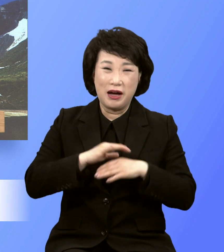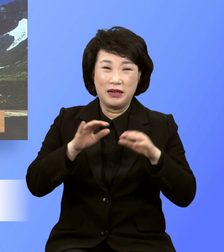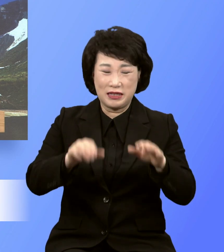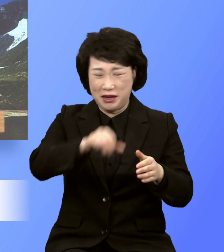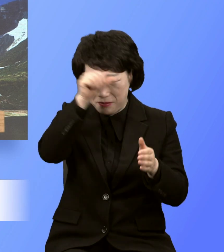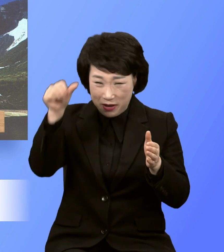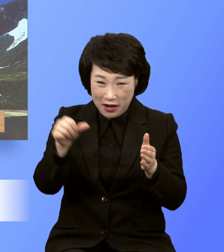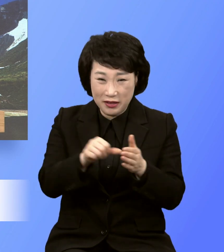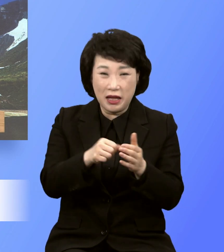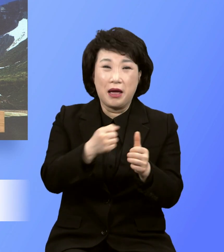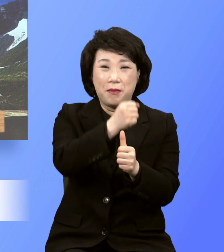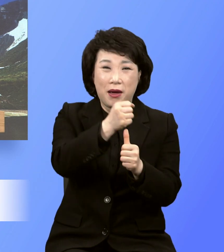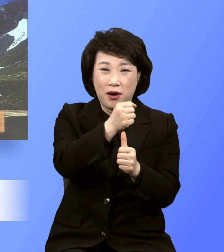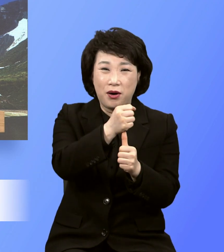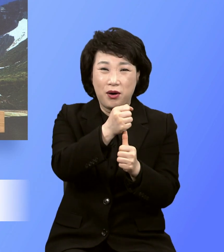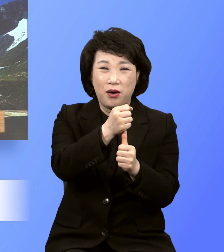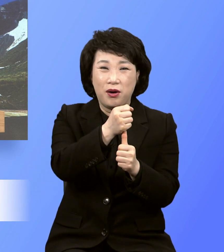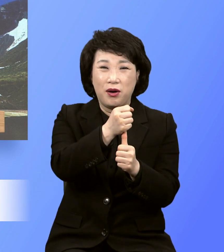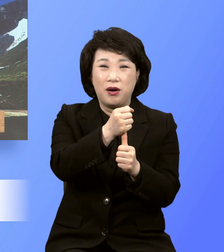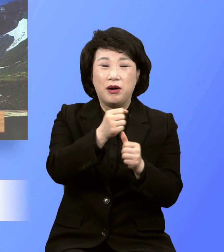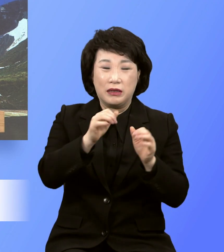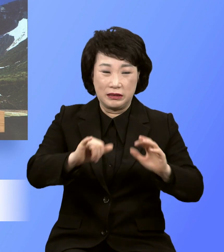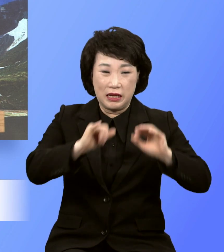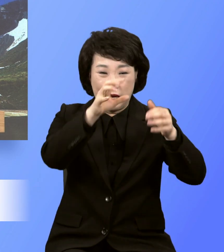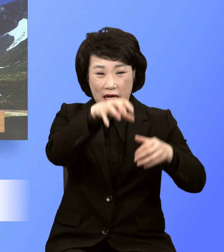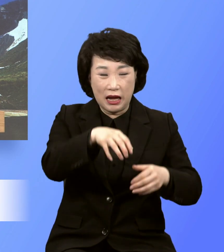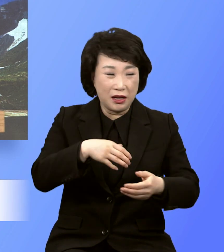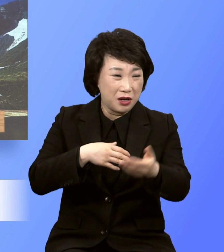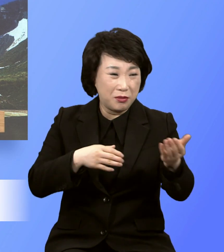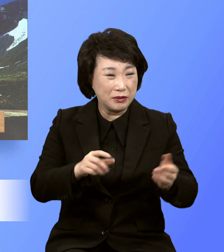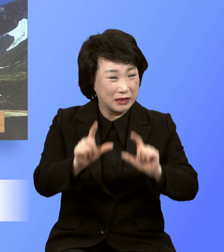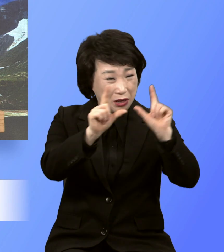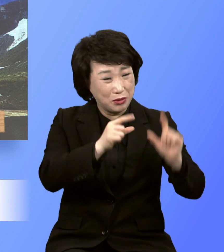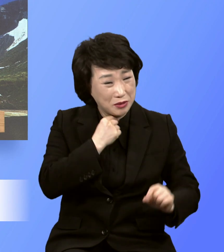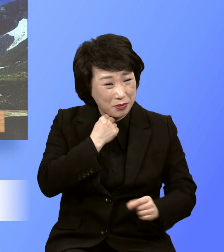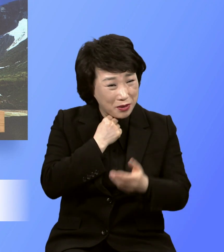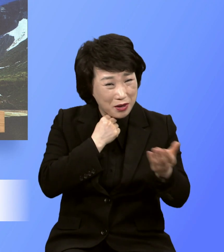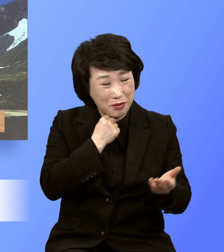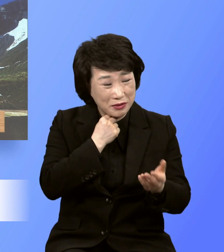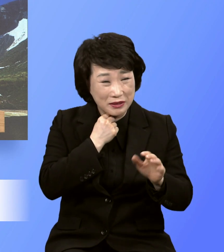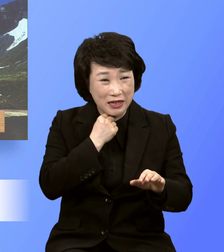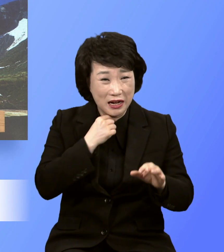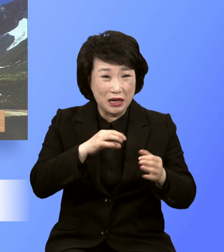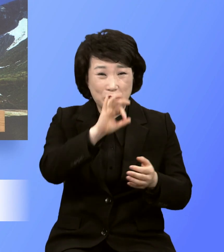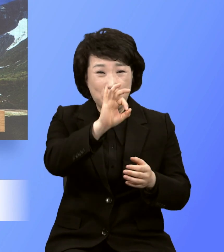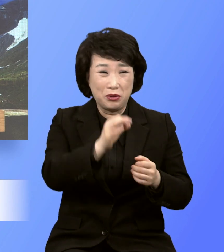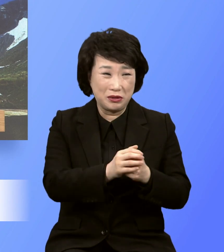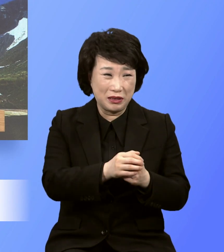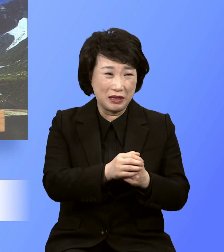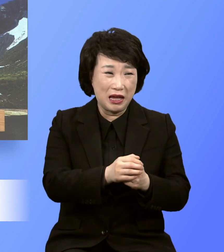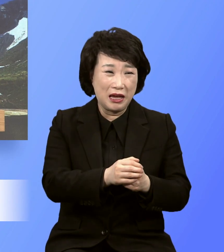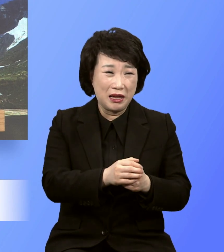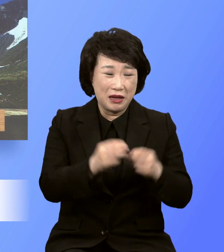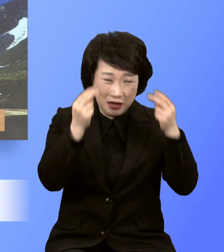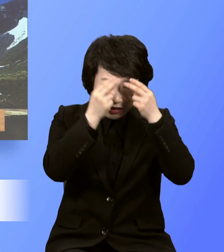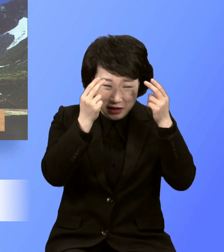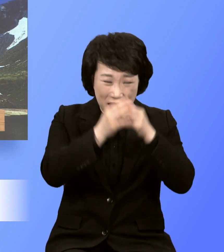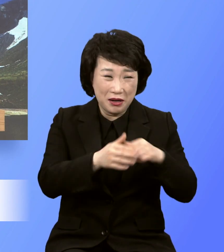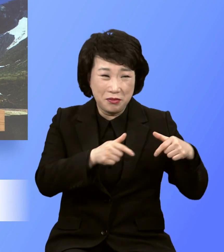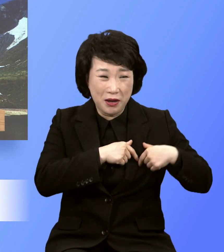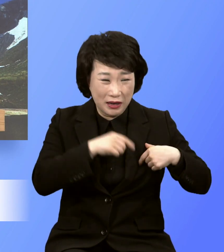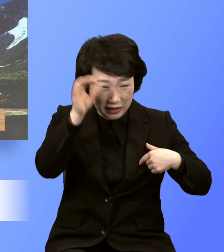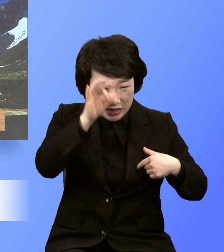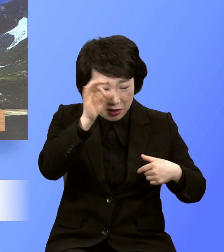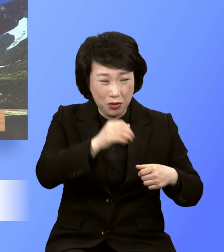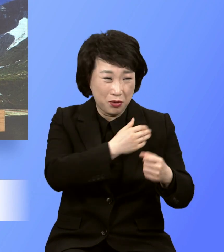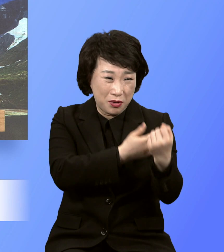무수함으로 일생에 매여 이 세상에서 살아보려고 돈에 매달리고 명예에